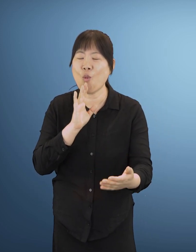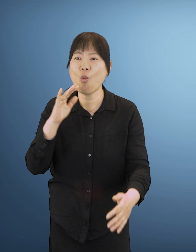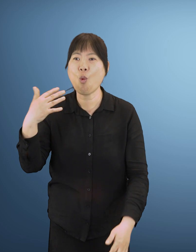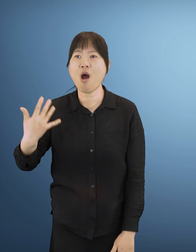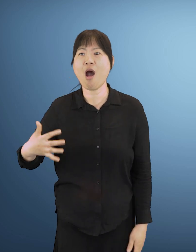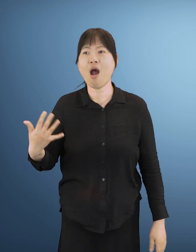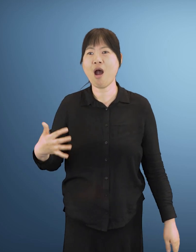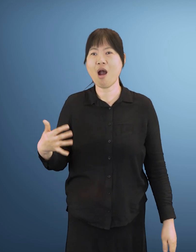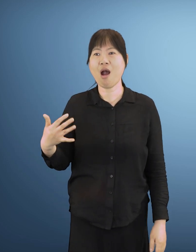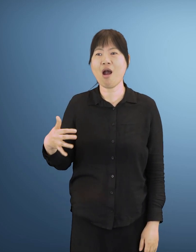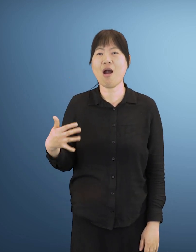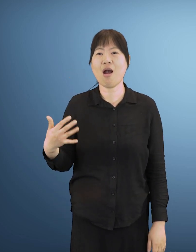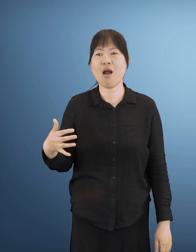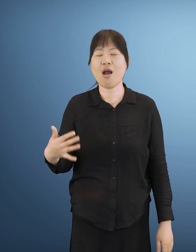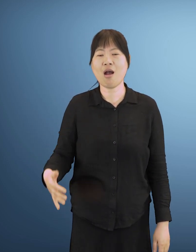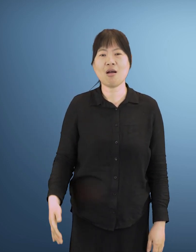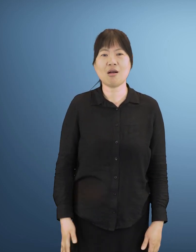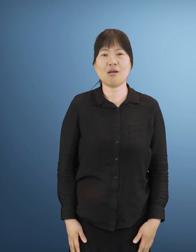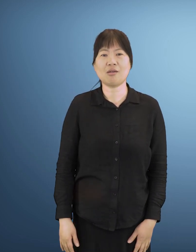압도되는 놀라움이에요.